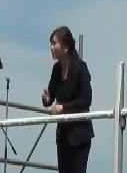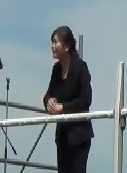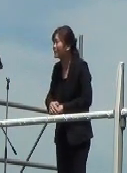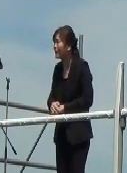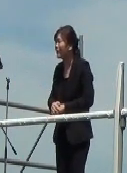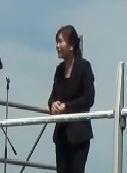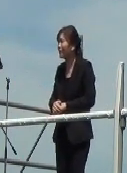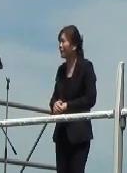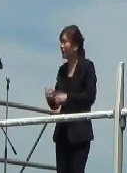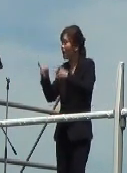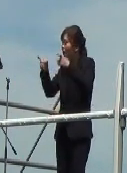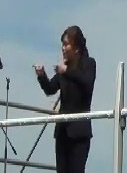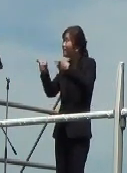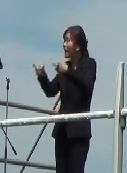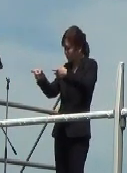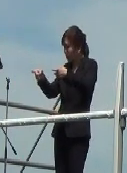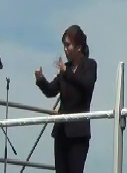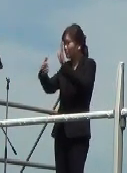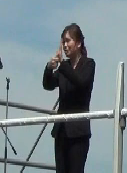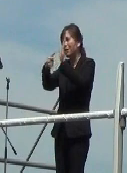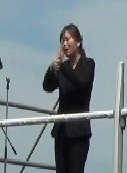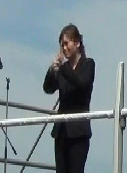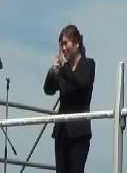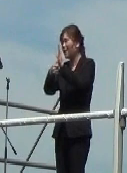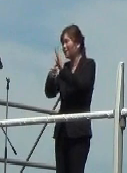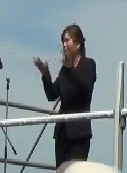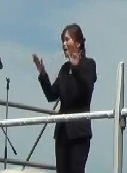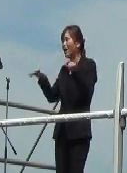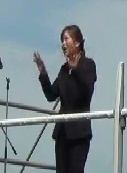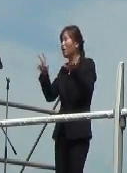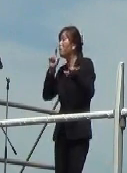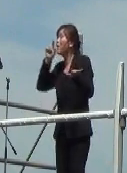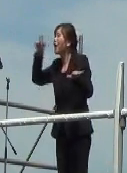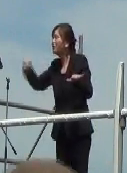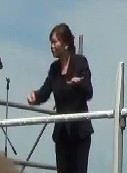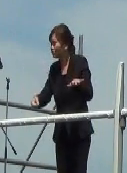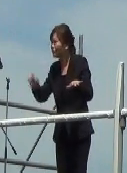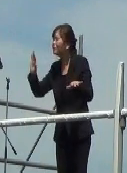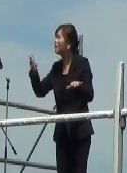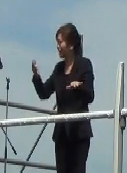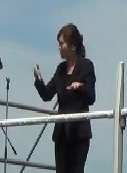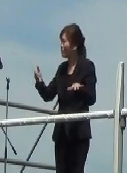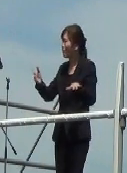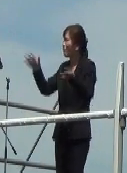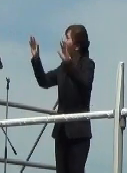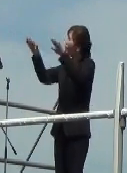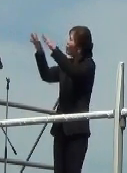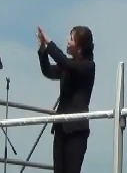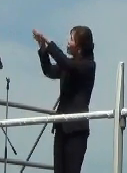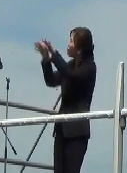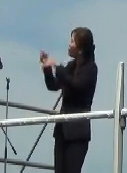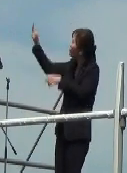港の名前は舞鶴などに、なぜ飛んできてはくれんのじ